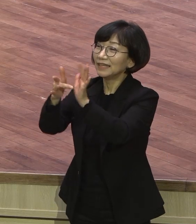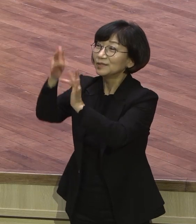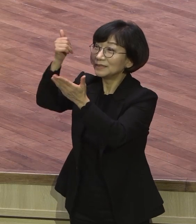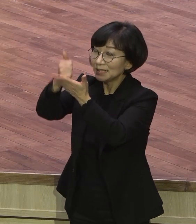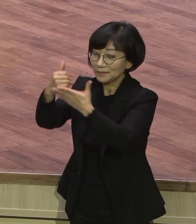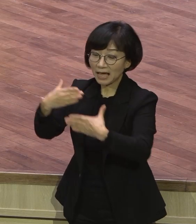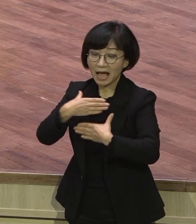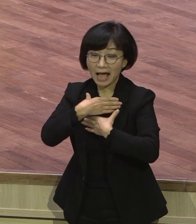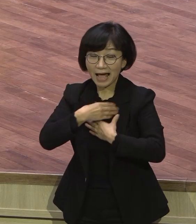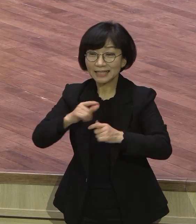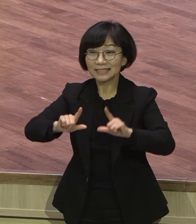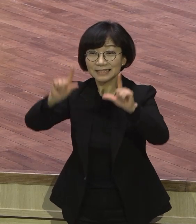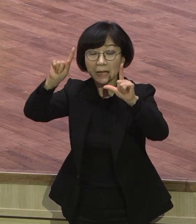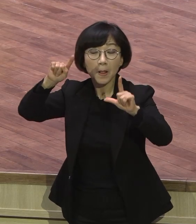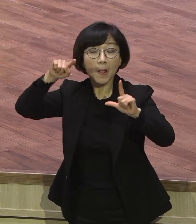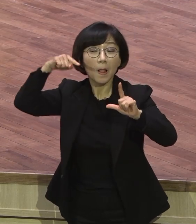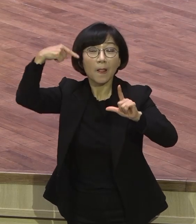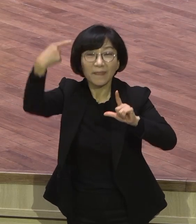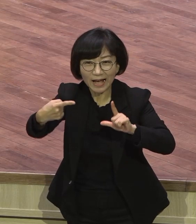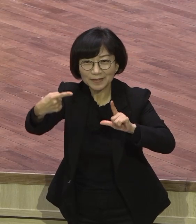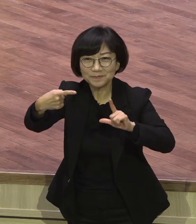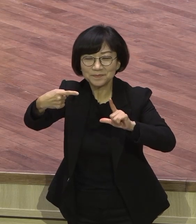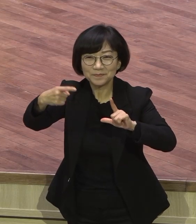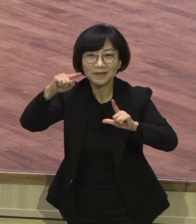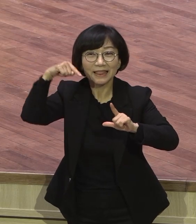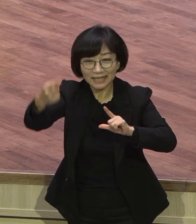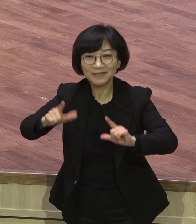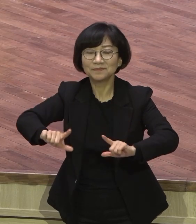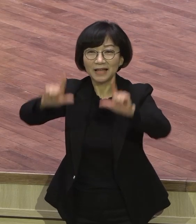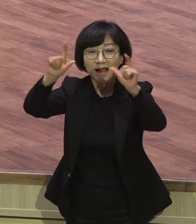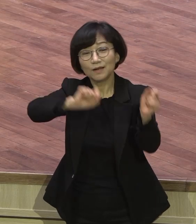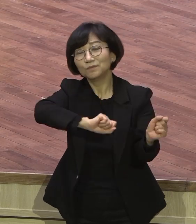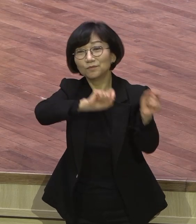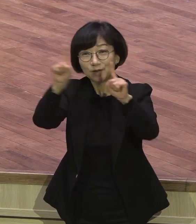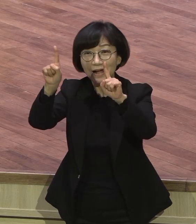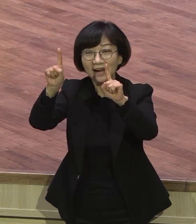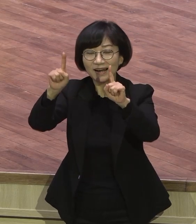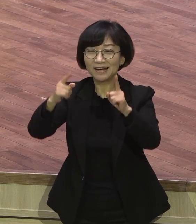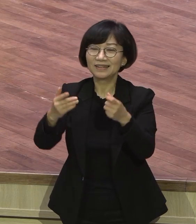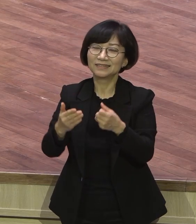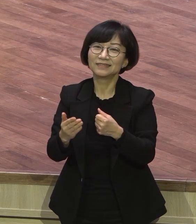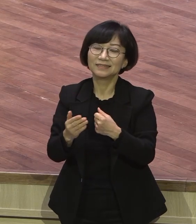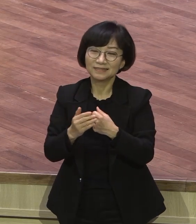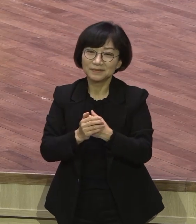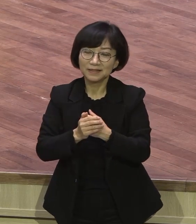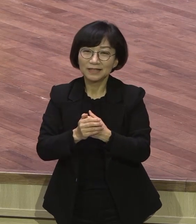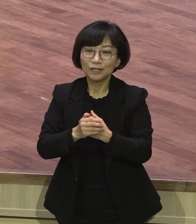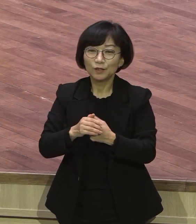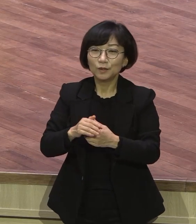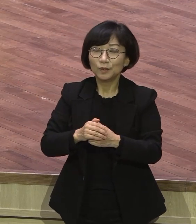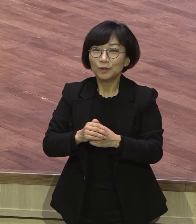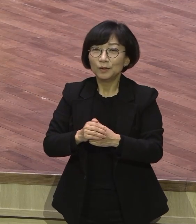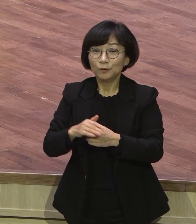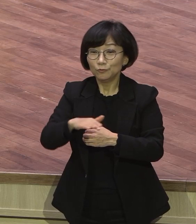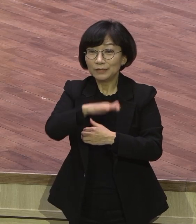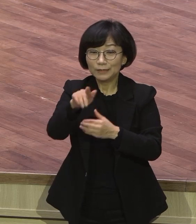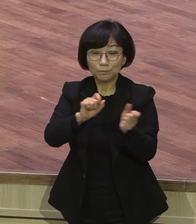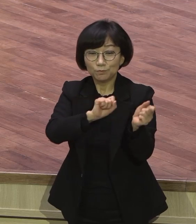지금 주일이죠 아주 첫날 부활하시기 때문에 우리는 부활